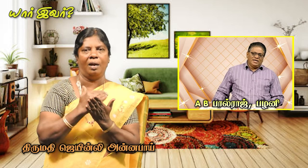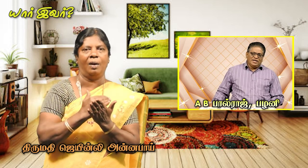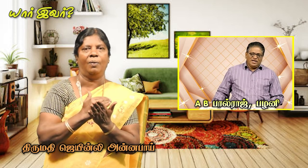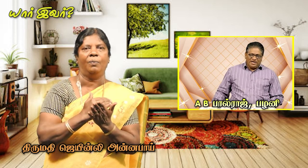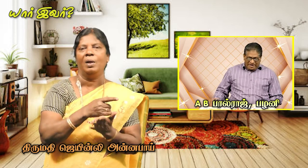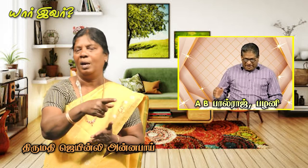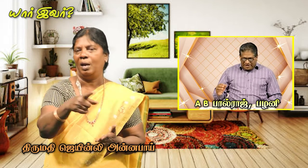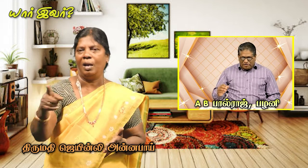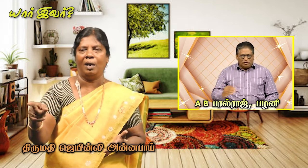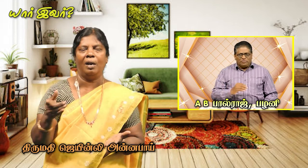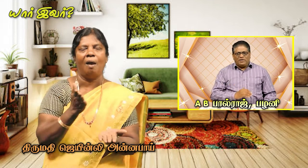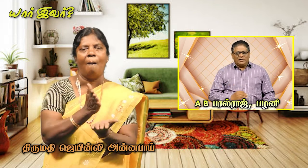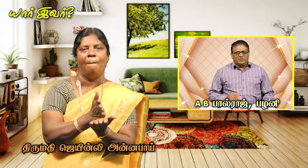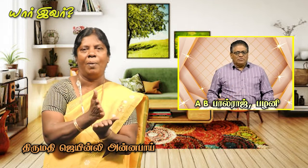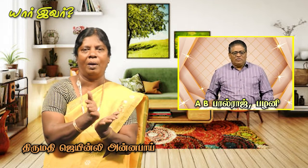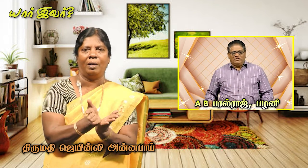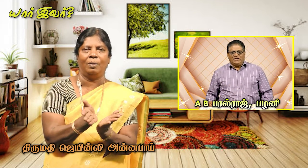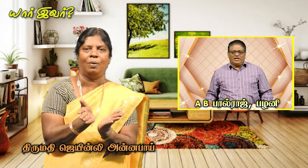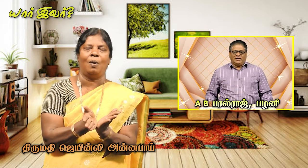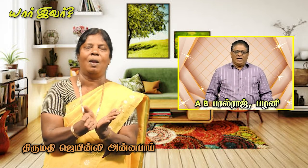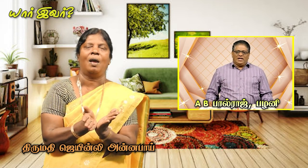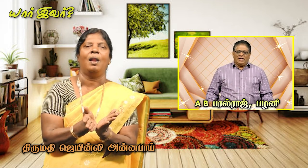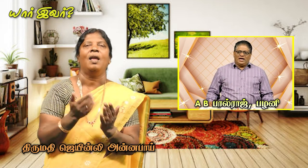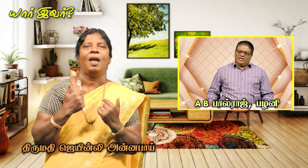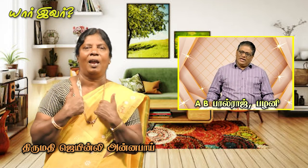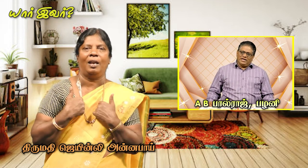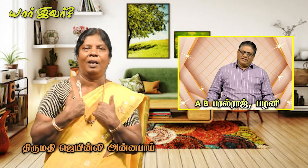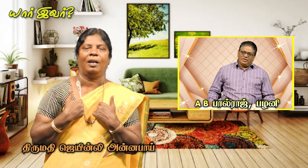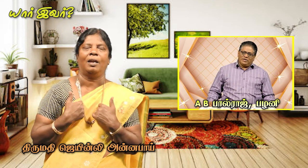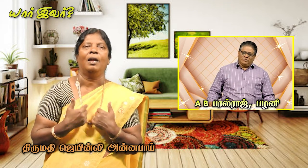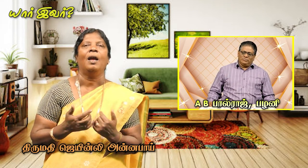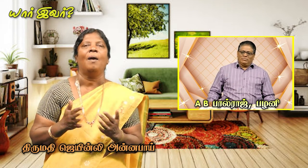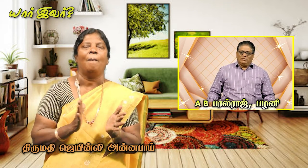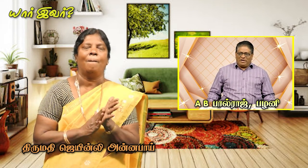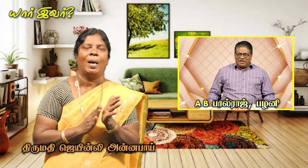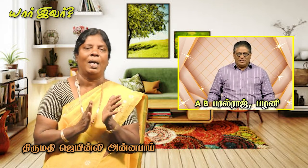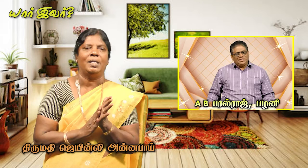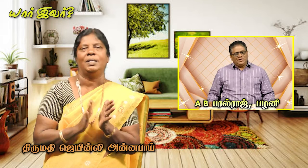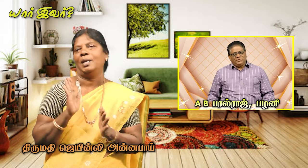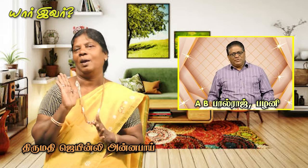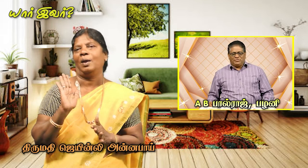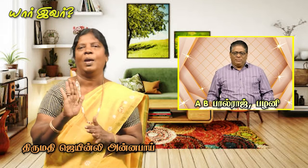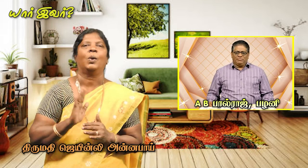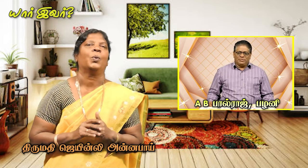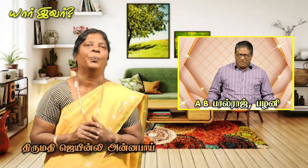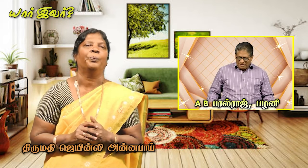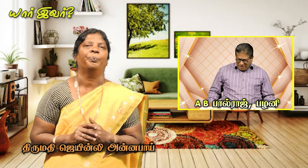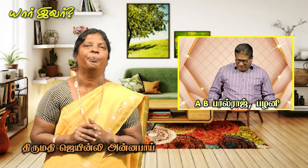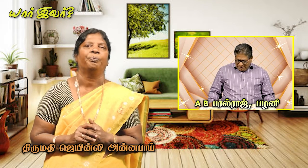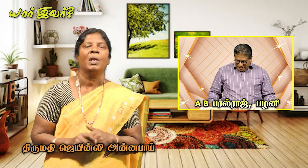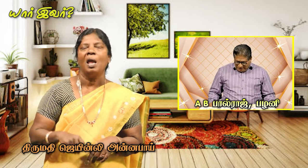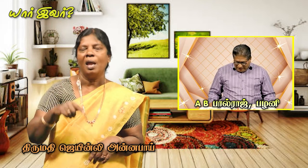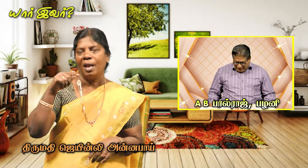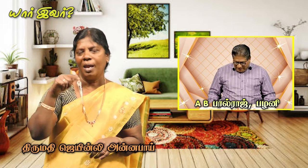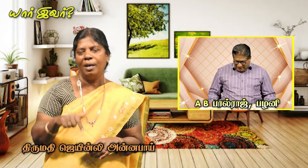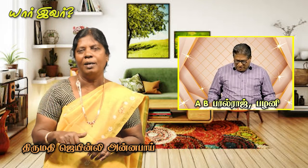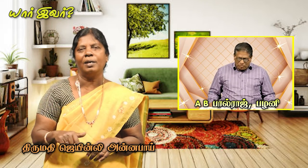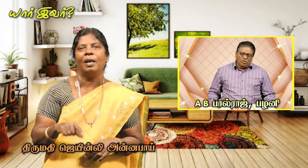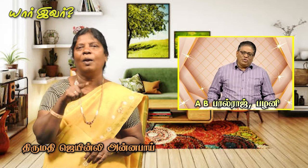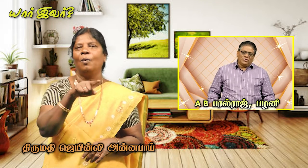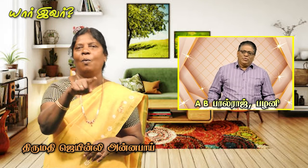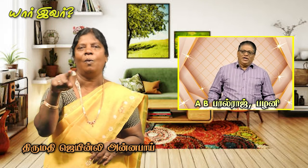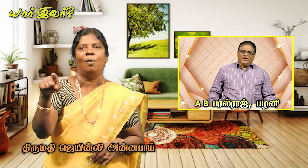காரியங்களை நீங்கள் எங்களோடு பகிர்ந்து கொள்வீர்களானால் அது எங்களுக்கு மிகவும் மகிழ்ச்சியை கொடுக்கும்.